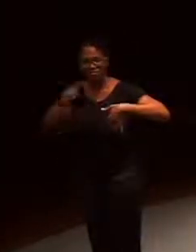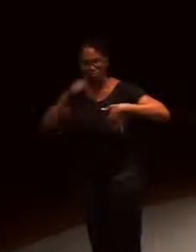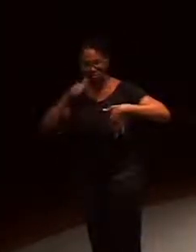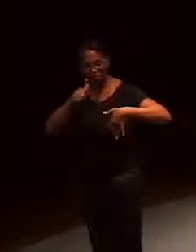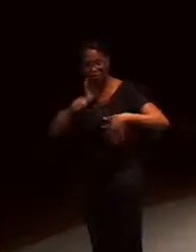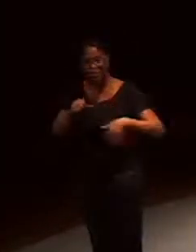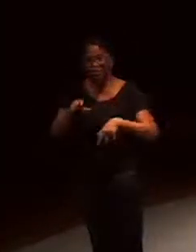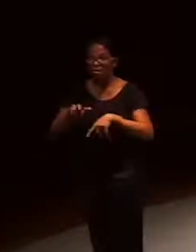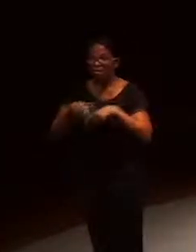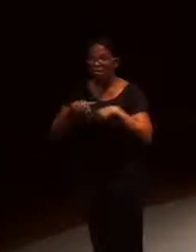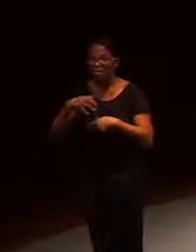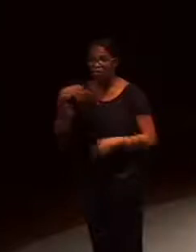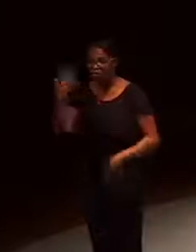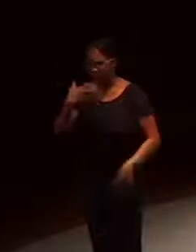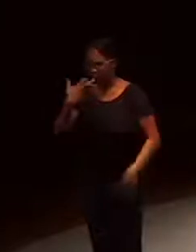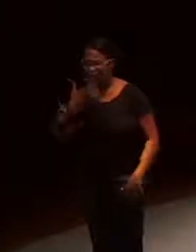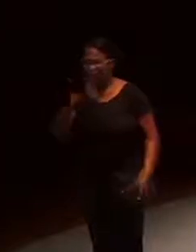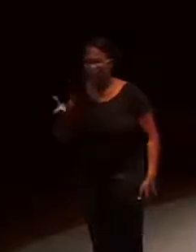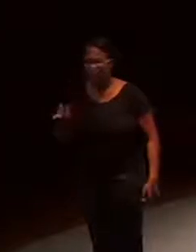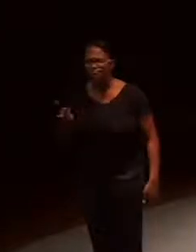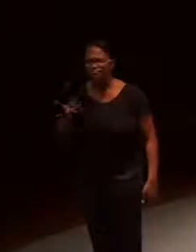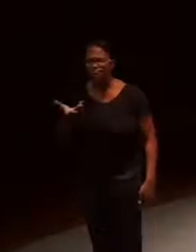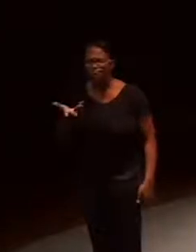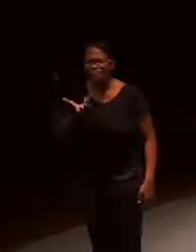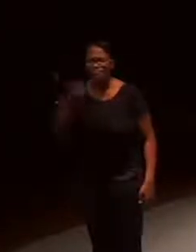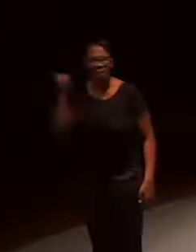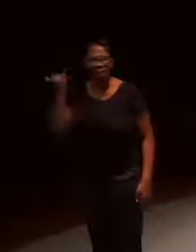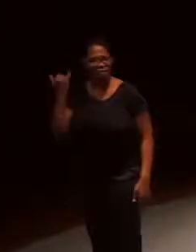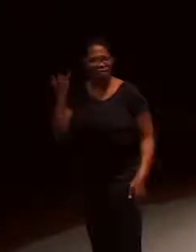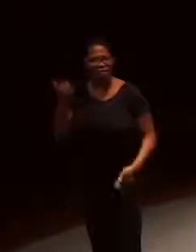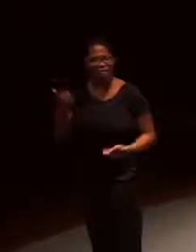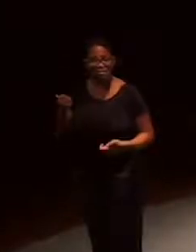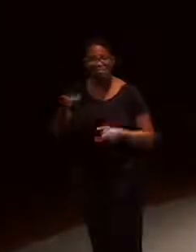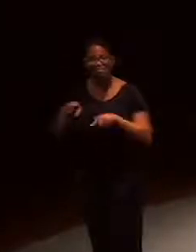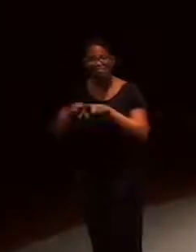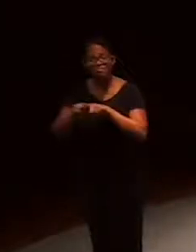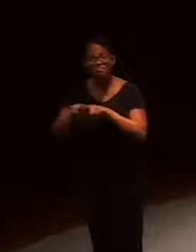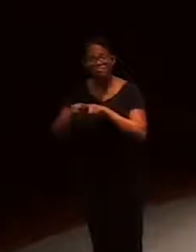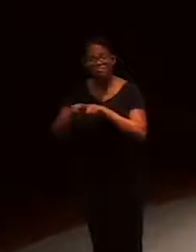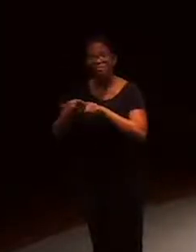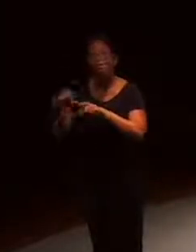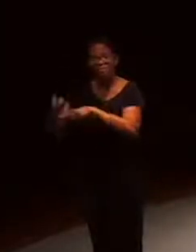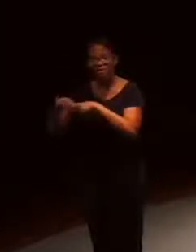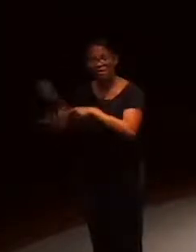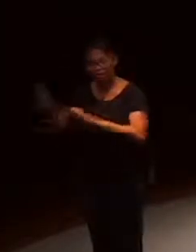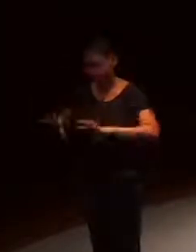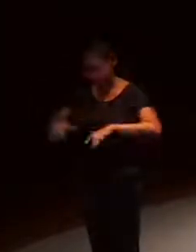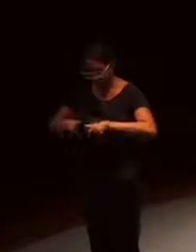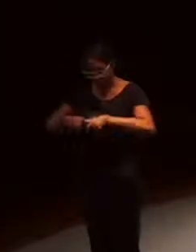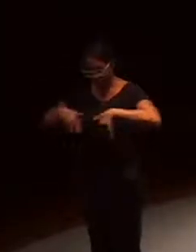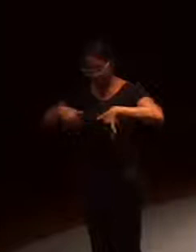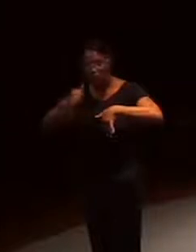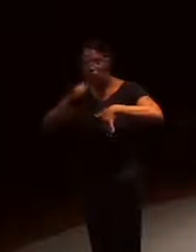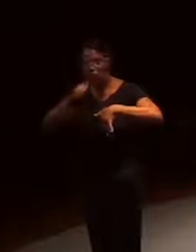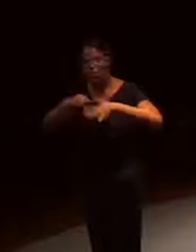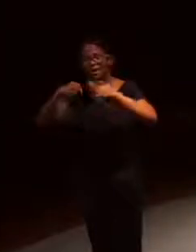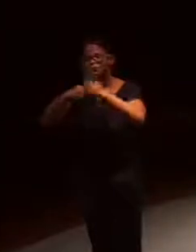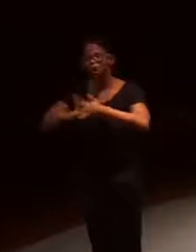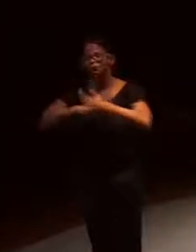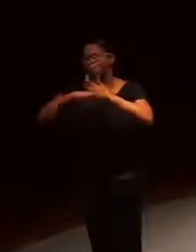do canto que foi apresentado aqui, mas fundamentalmente em função da luta que essas